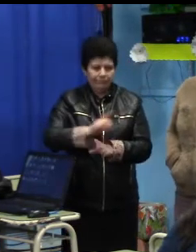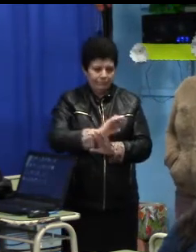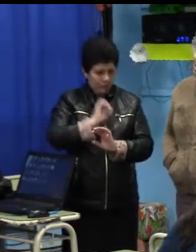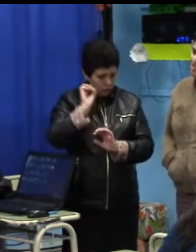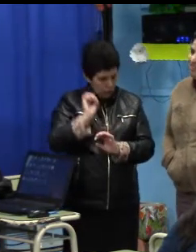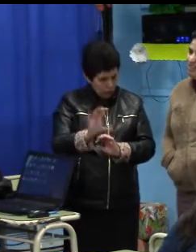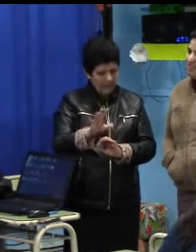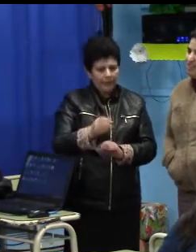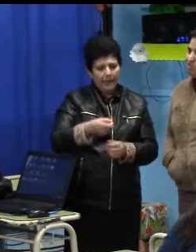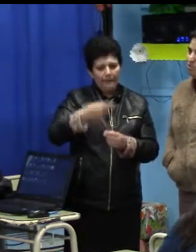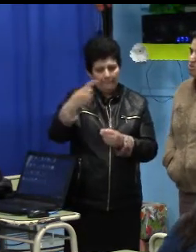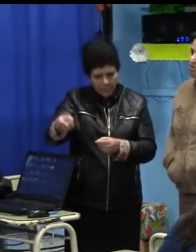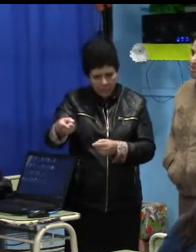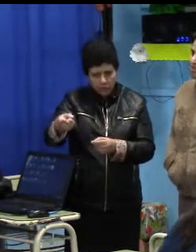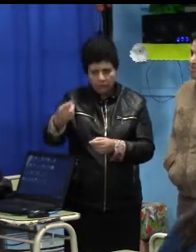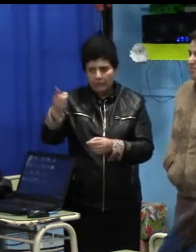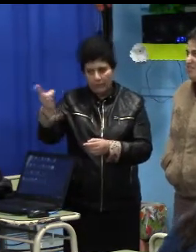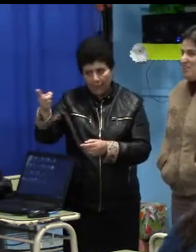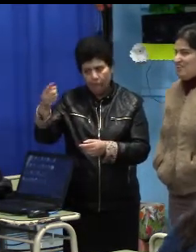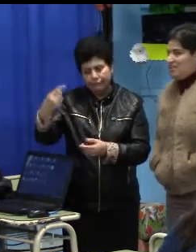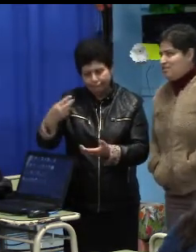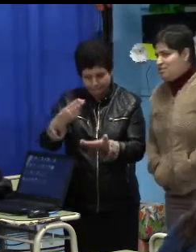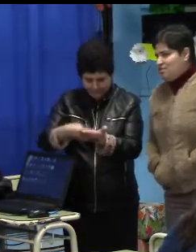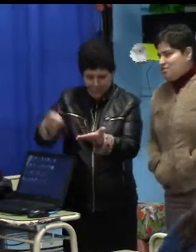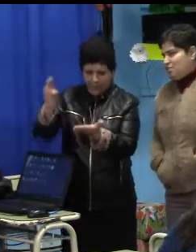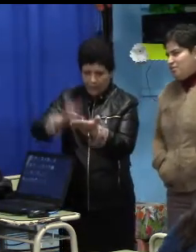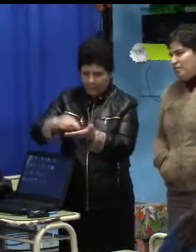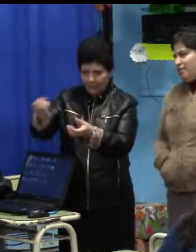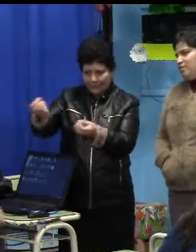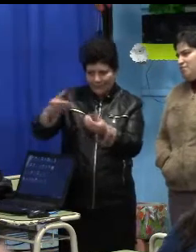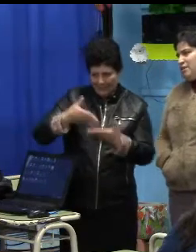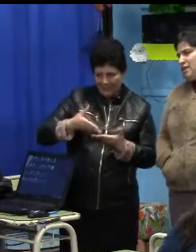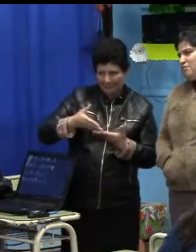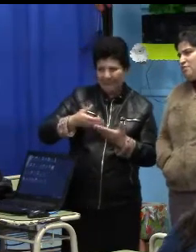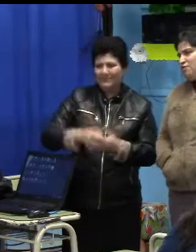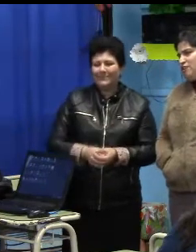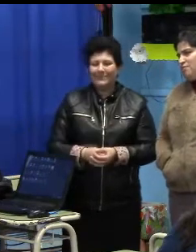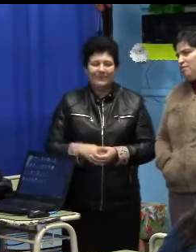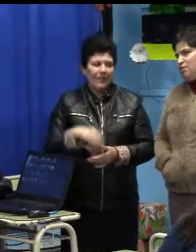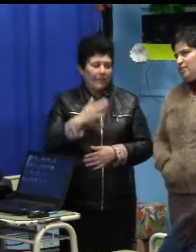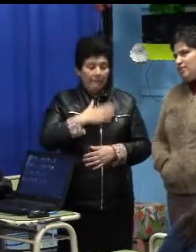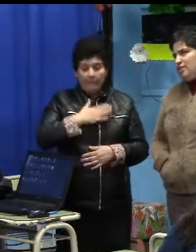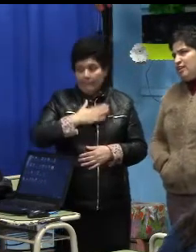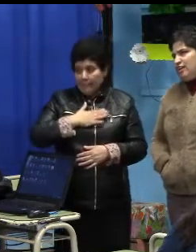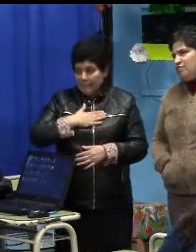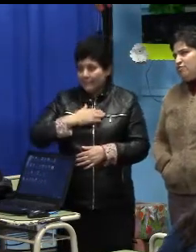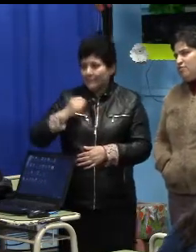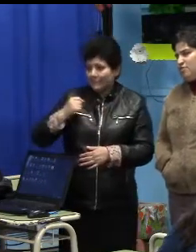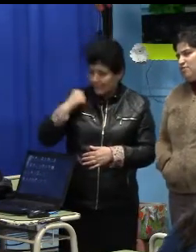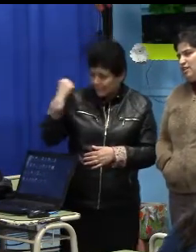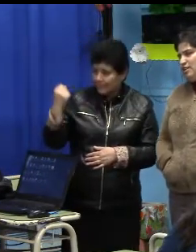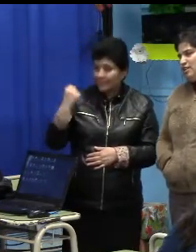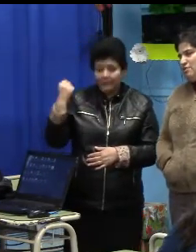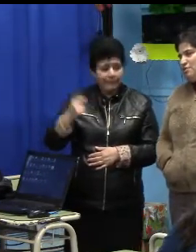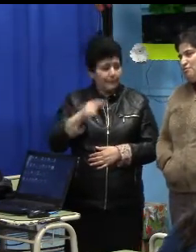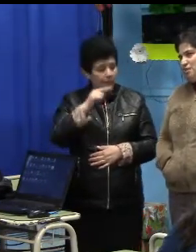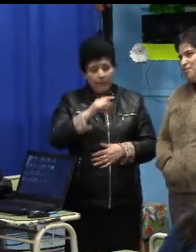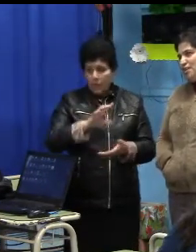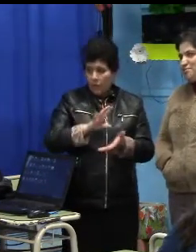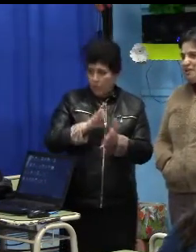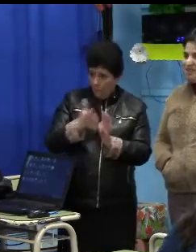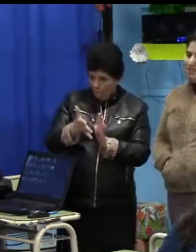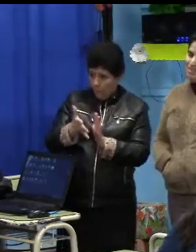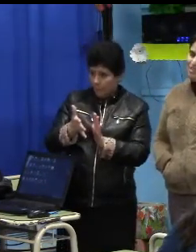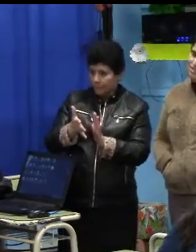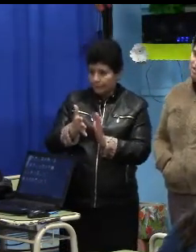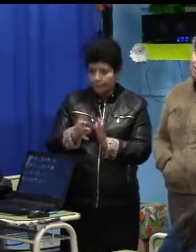sea, tienen devolución y tienen. Pero bueno, para mí fue importante que esa fue mi manera, mi